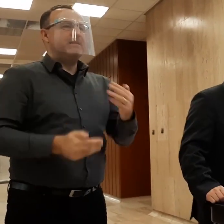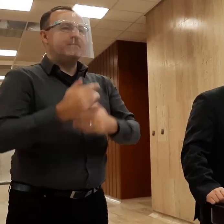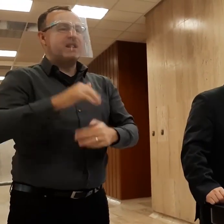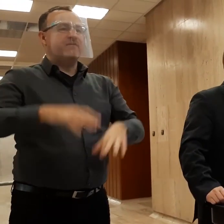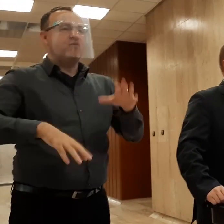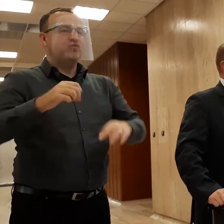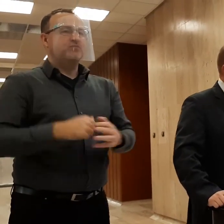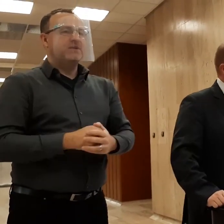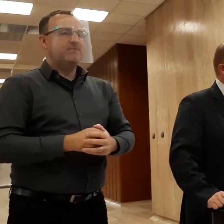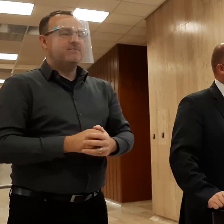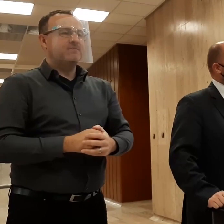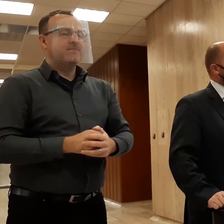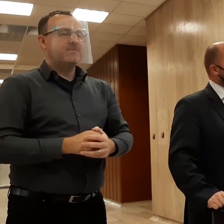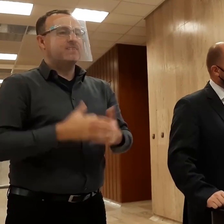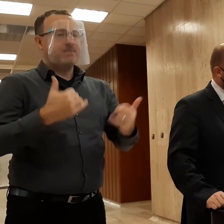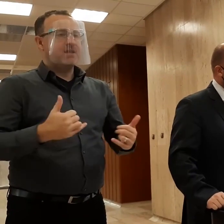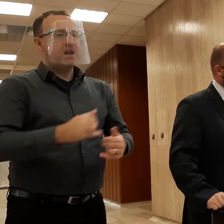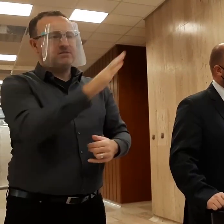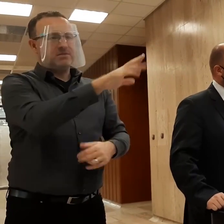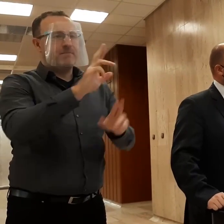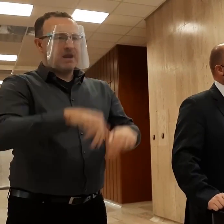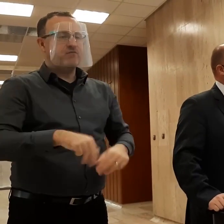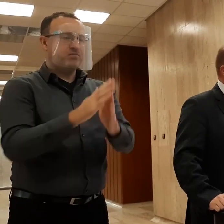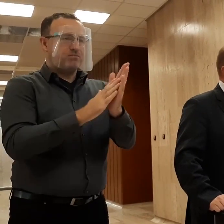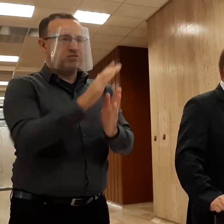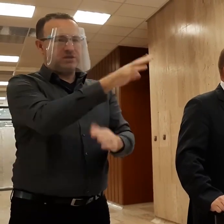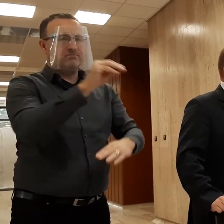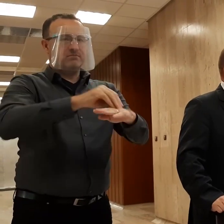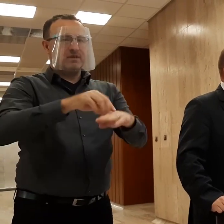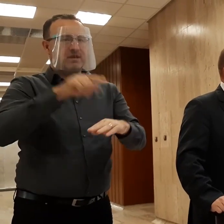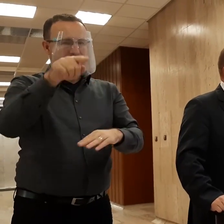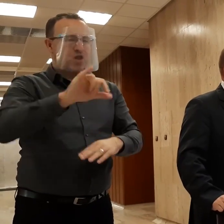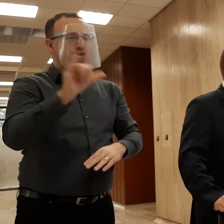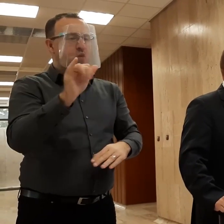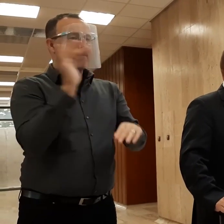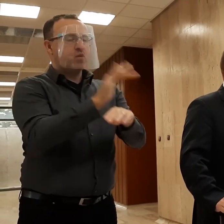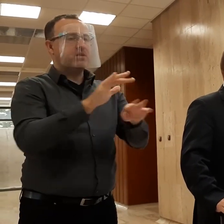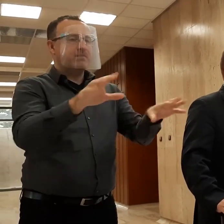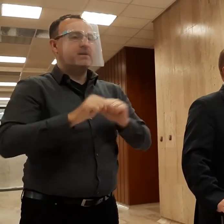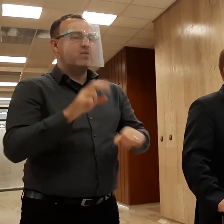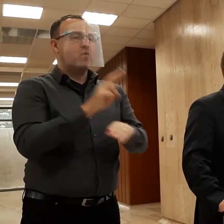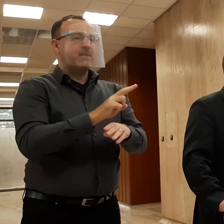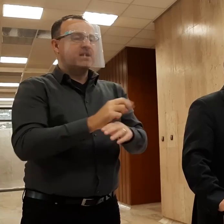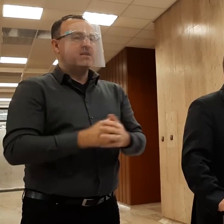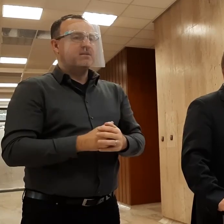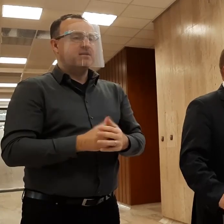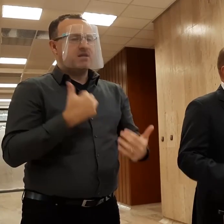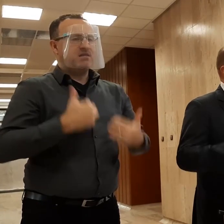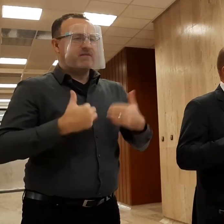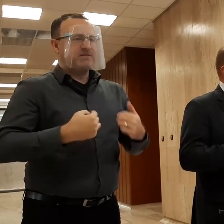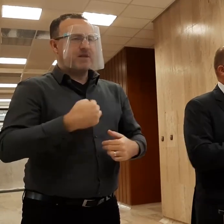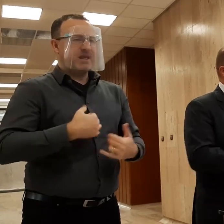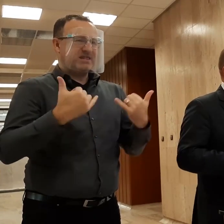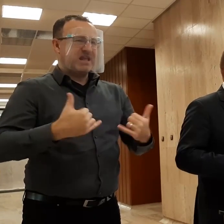No, teraz máte veľkú pravdu, tak to adresujte tomu, kto jednoducho je proti prijímaniu tých opatrení. No, ale vy ste... Ako nehnevajte sa na mňa, ale teraz